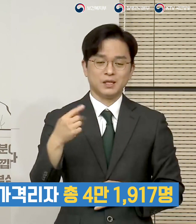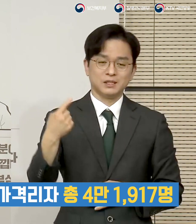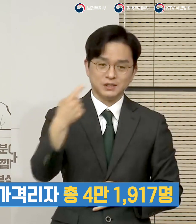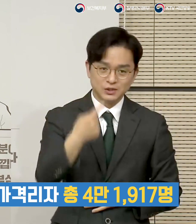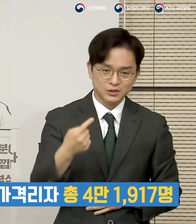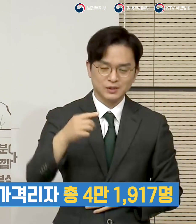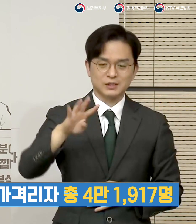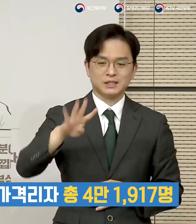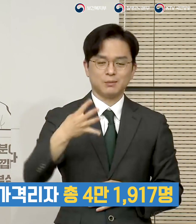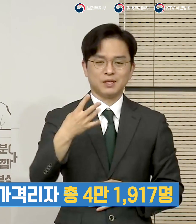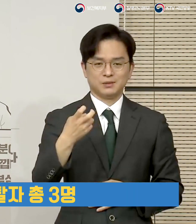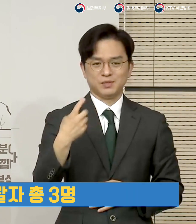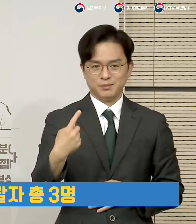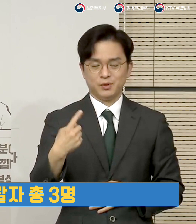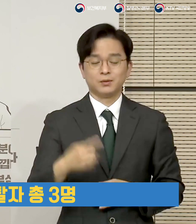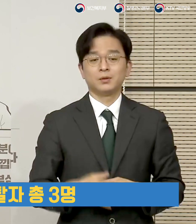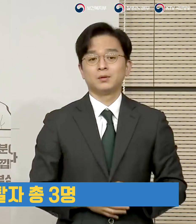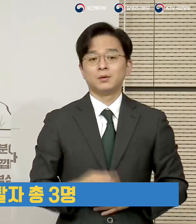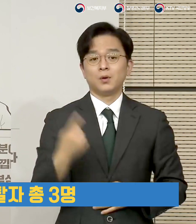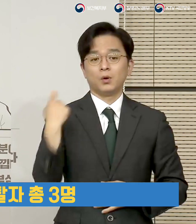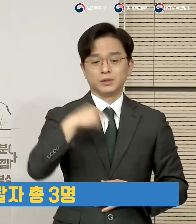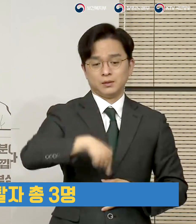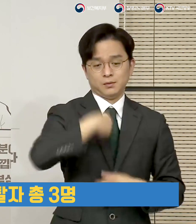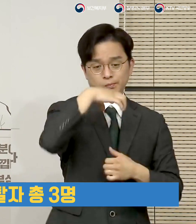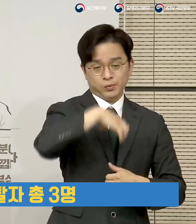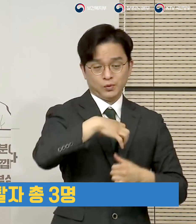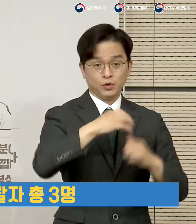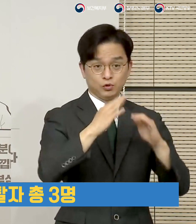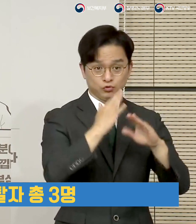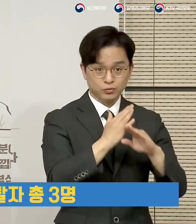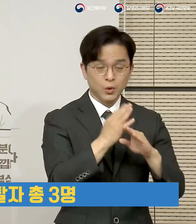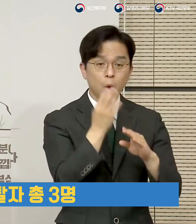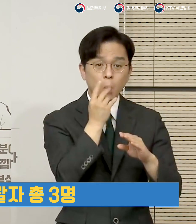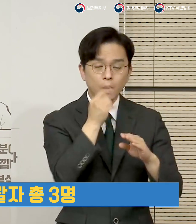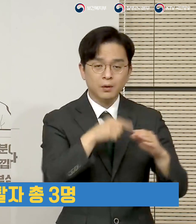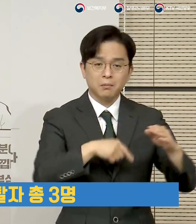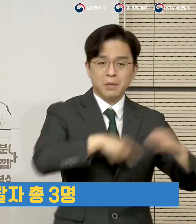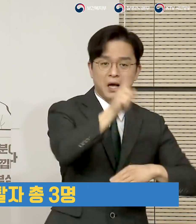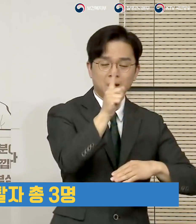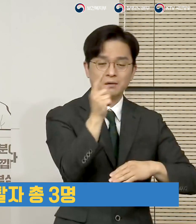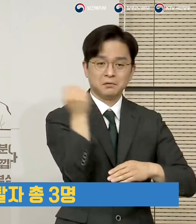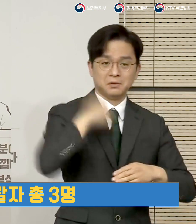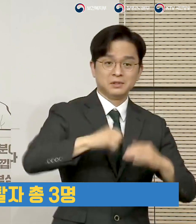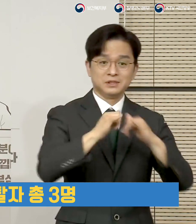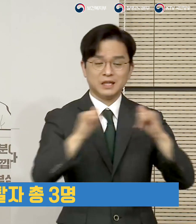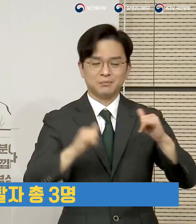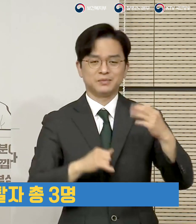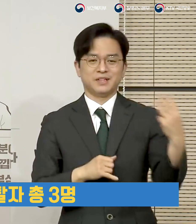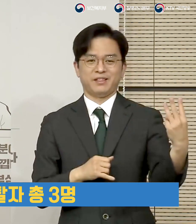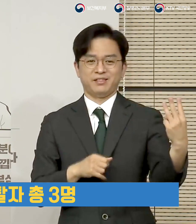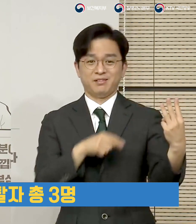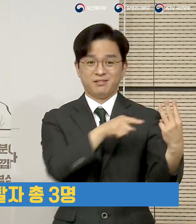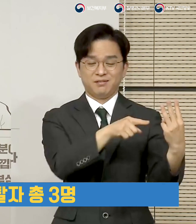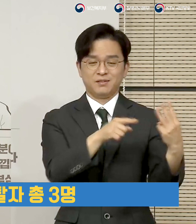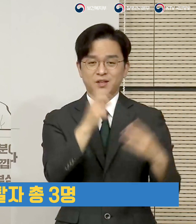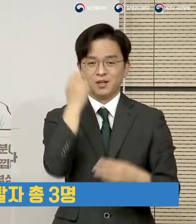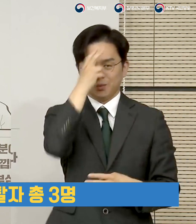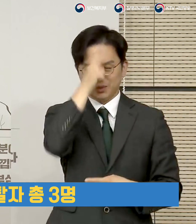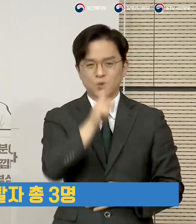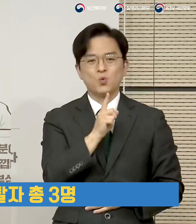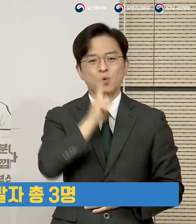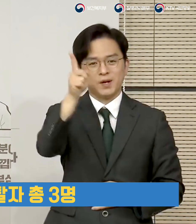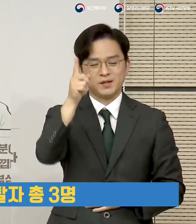32,041명입니다. 어제 자가격리 중 무단 이탈한 사람은 총 3명이며 이들에 대해서는 고발